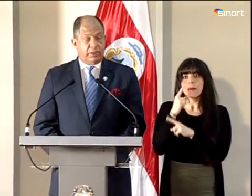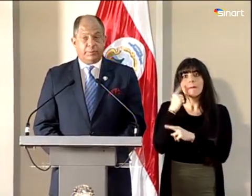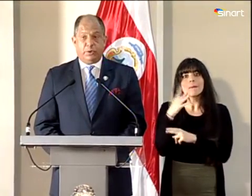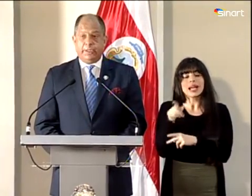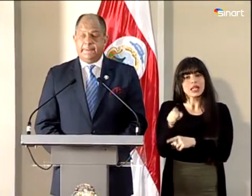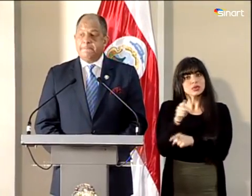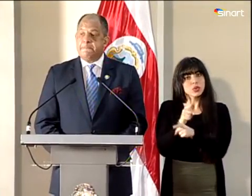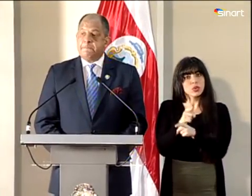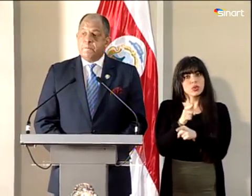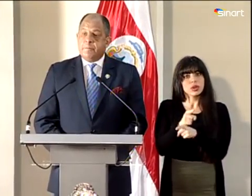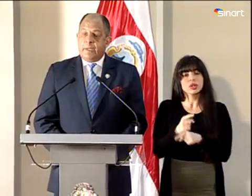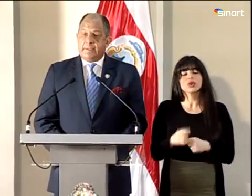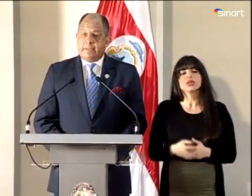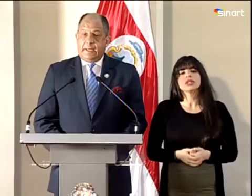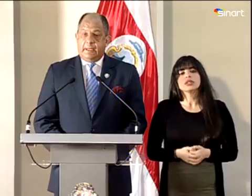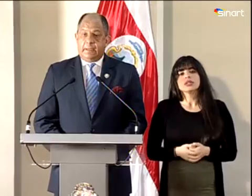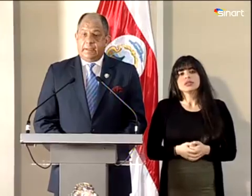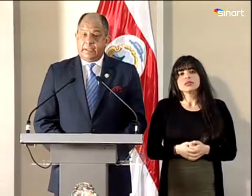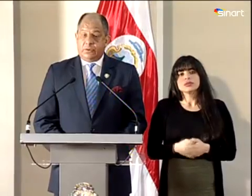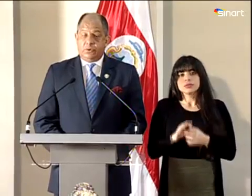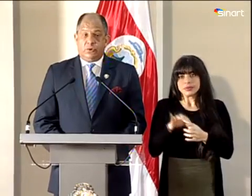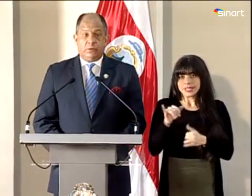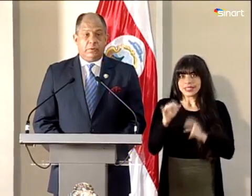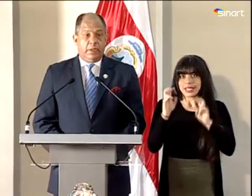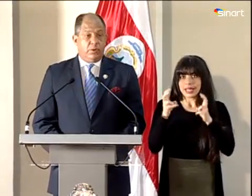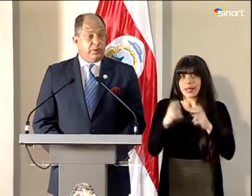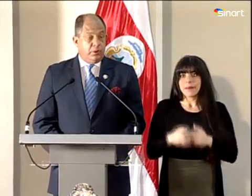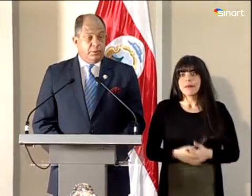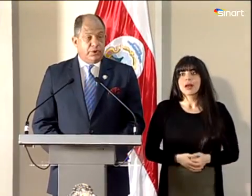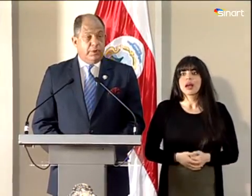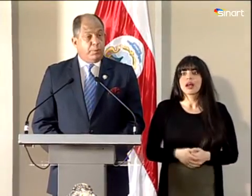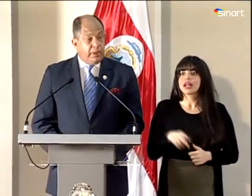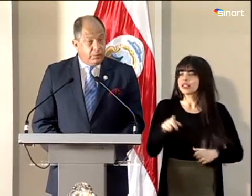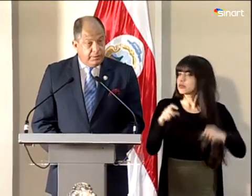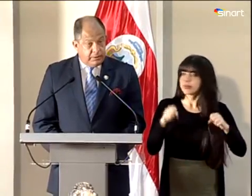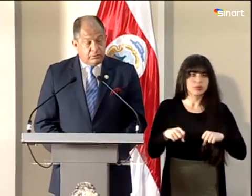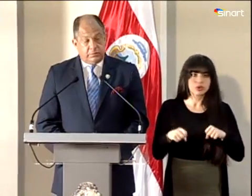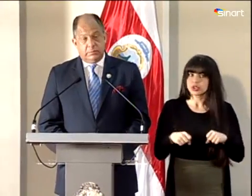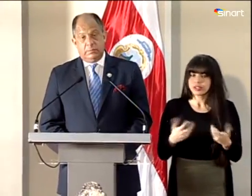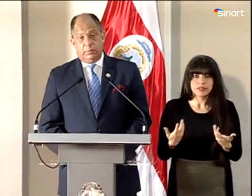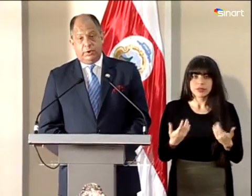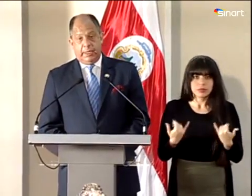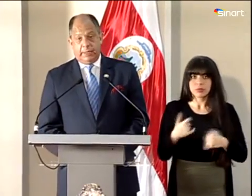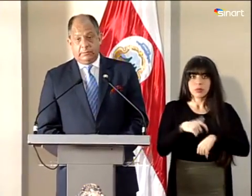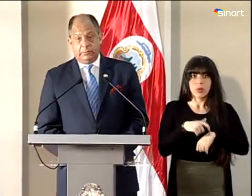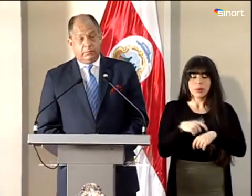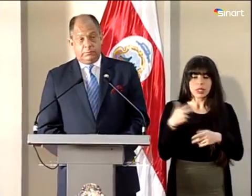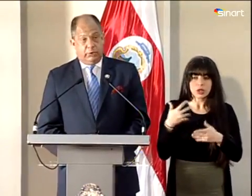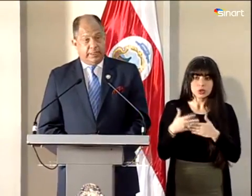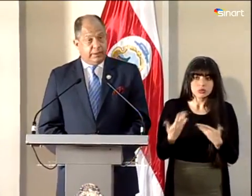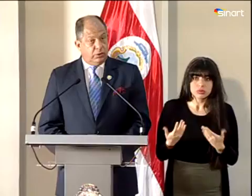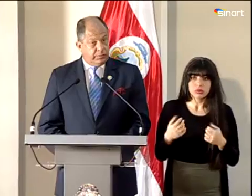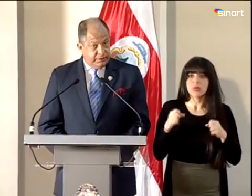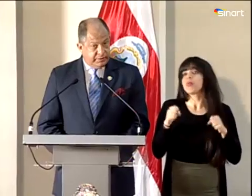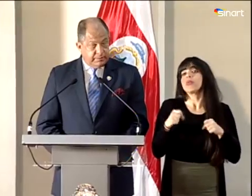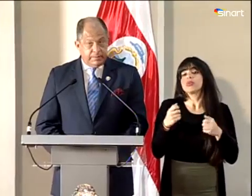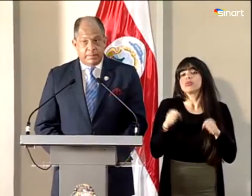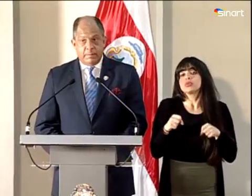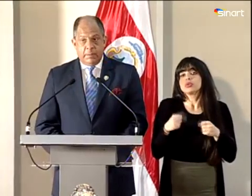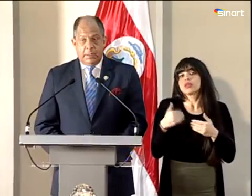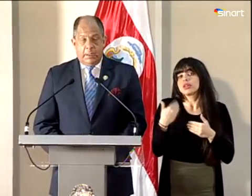que corresponde este asunto. Ello no ha sido posible por el momento, podría hacerlo